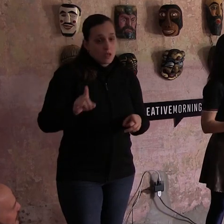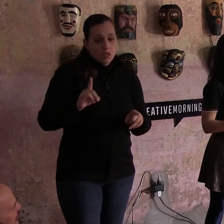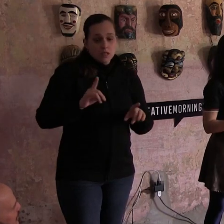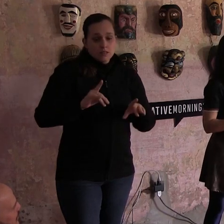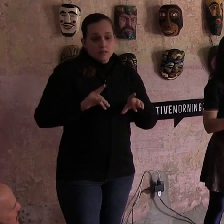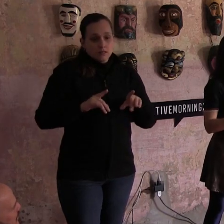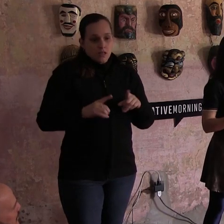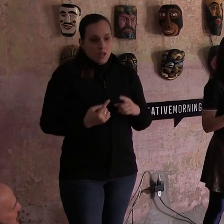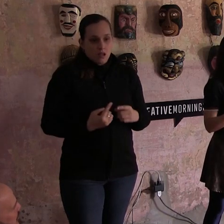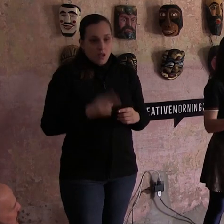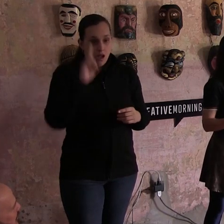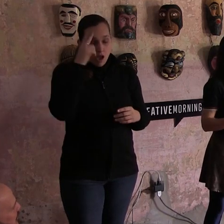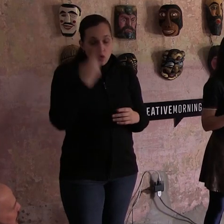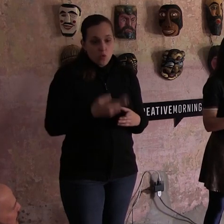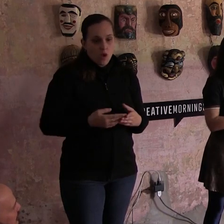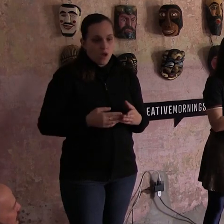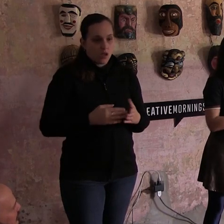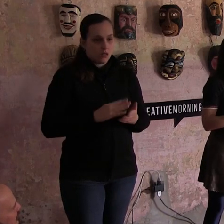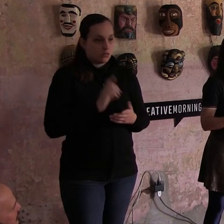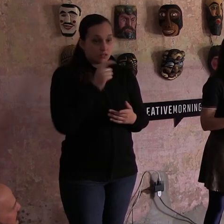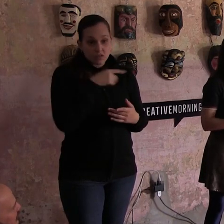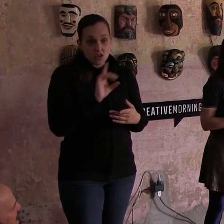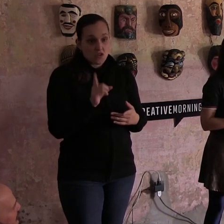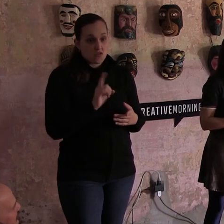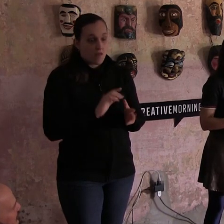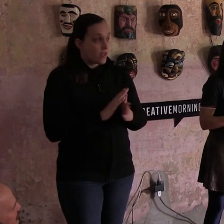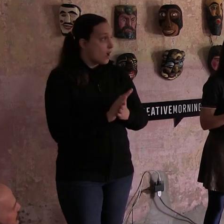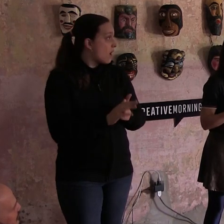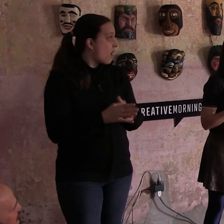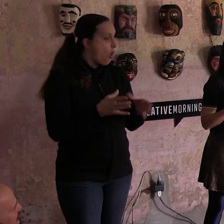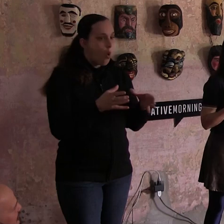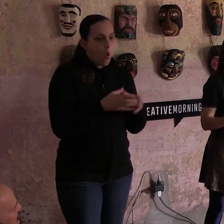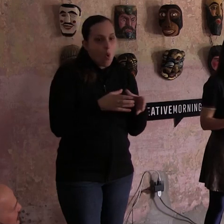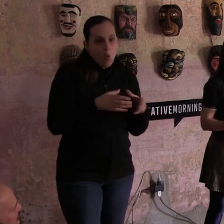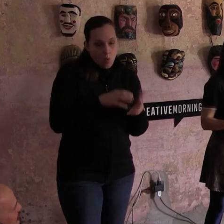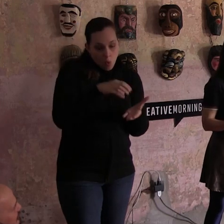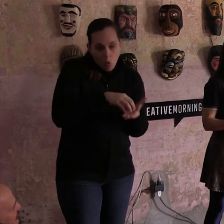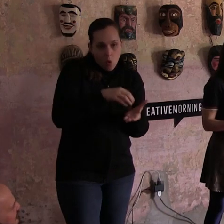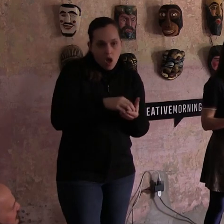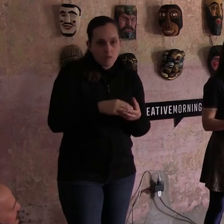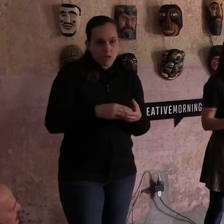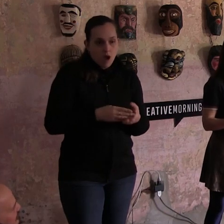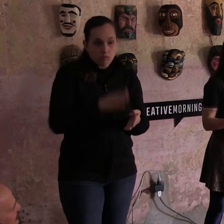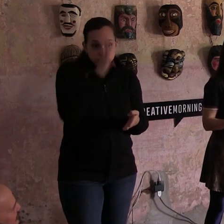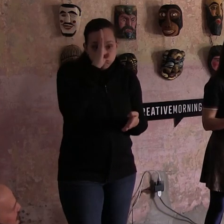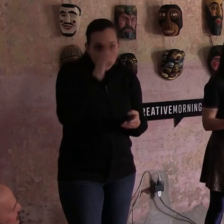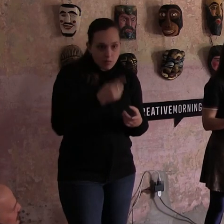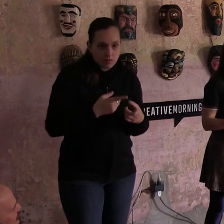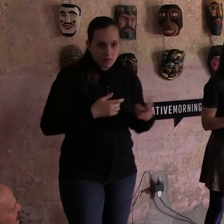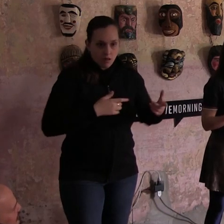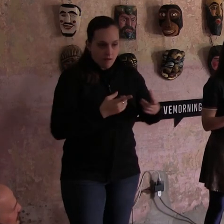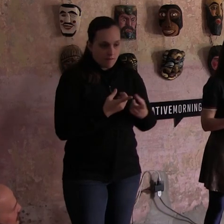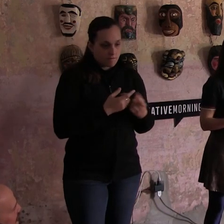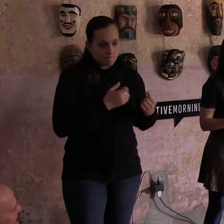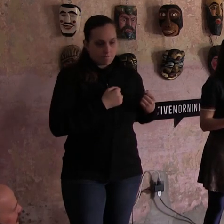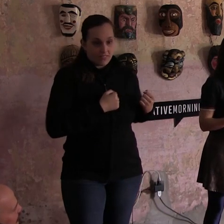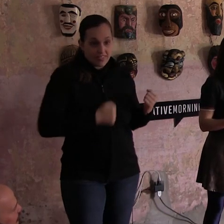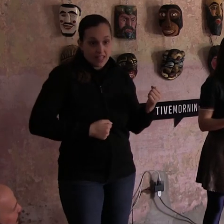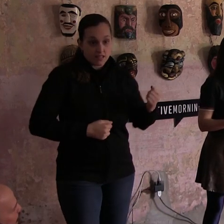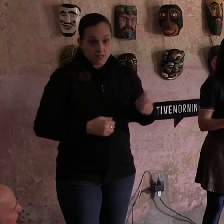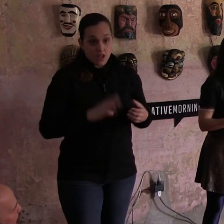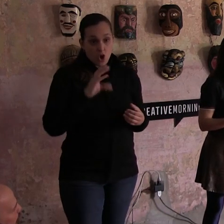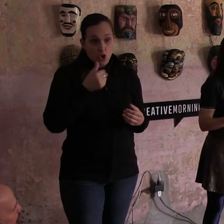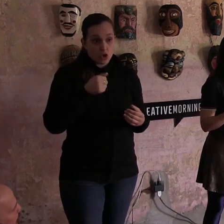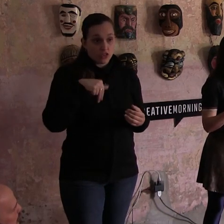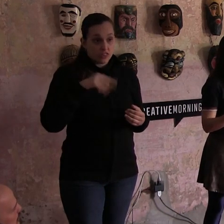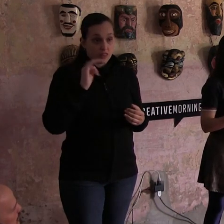como acá en Uruguay no había, en Montevideo, no había un lugar donde formarte en danza